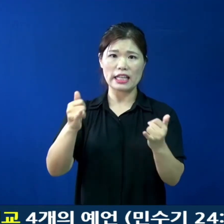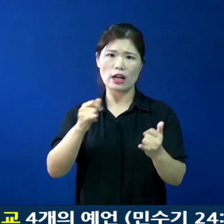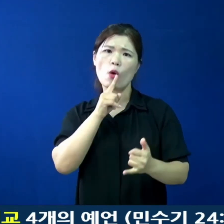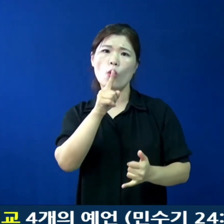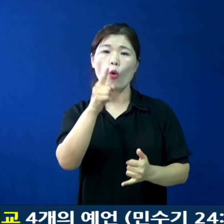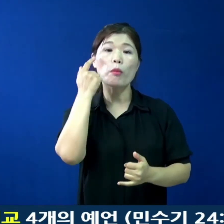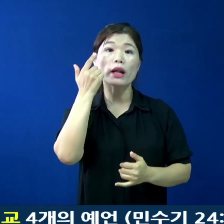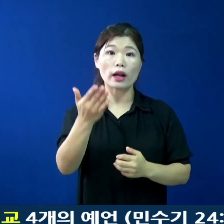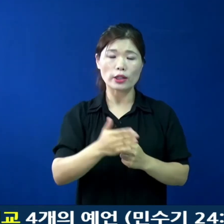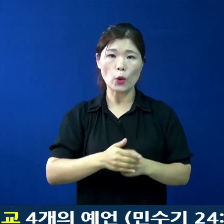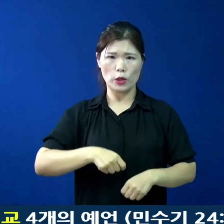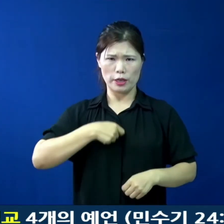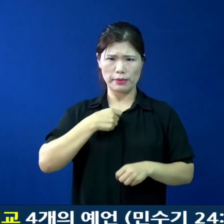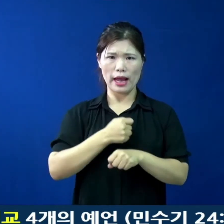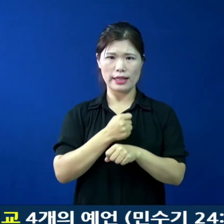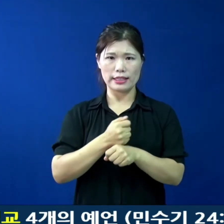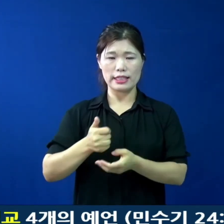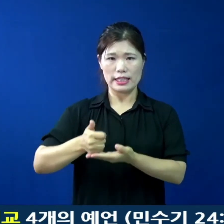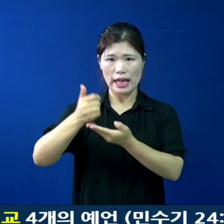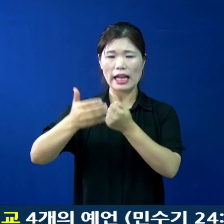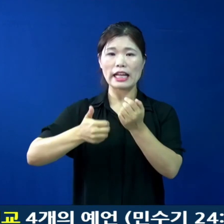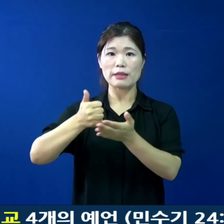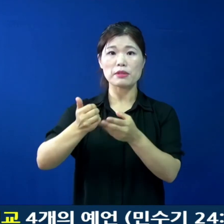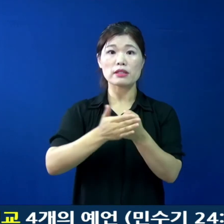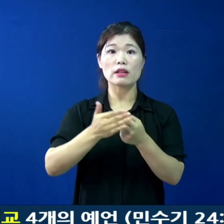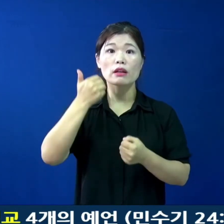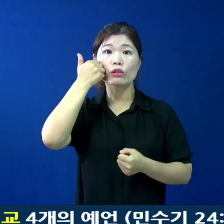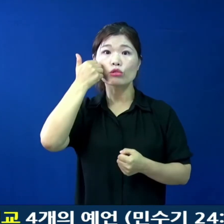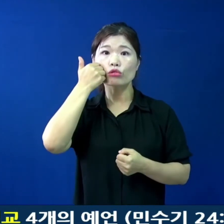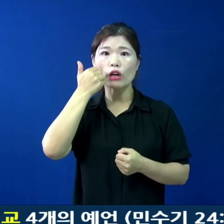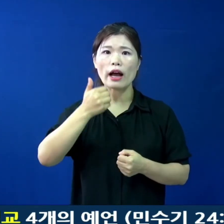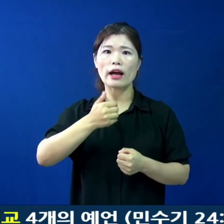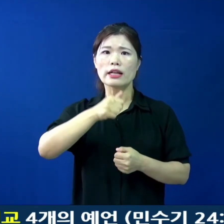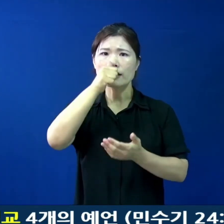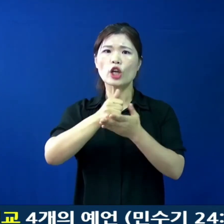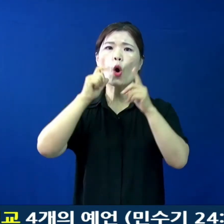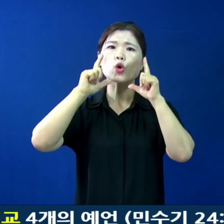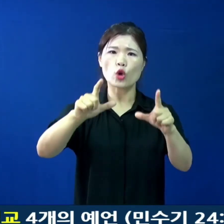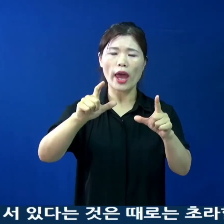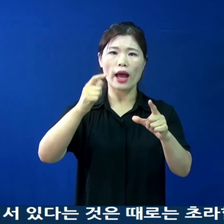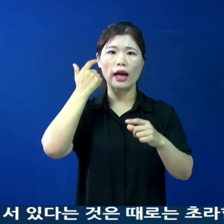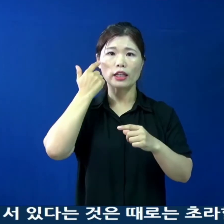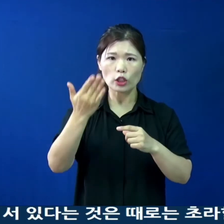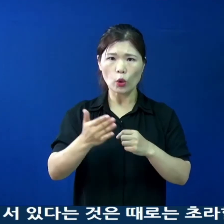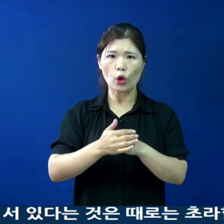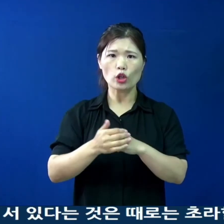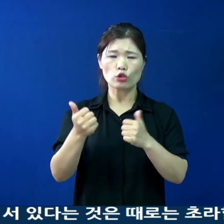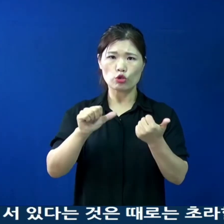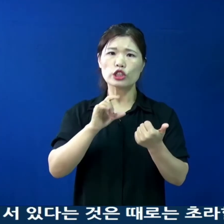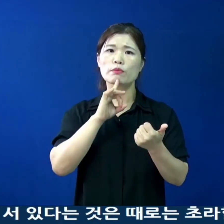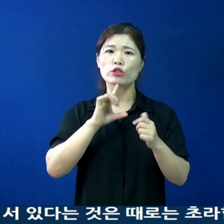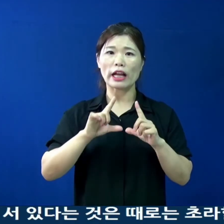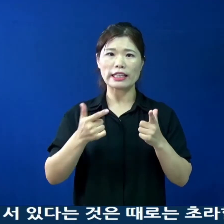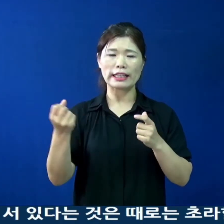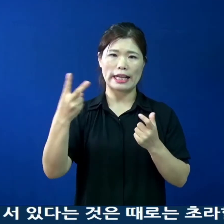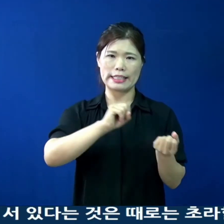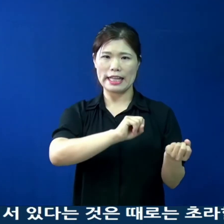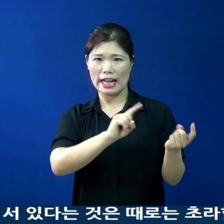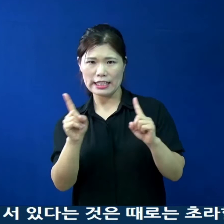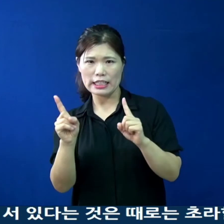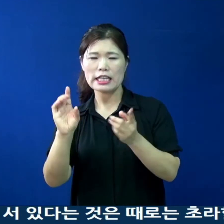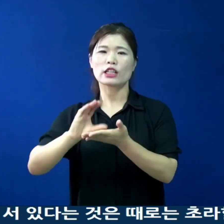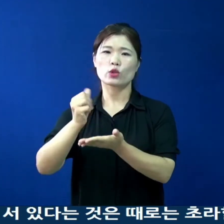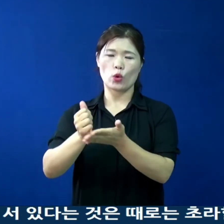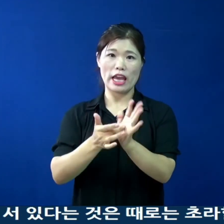고발하리요? 의롭다 하신 이는 하나님이시니 누가 정죄하리요? 죽으실 뿐 아니라 다시 살아나신 이는 그리스도